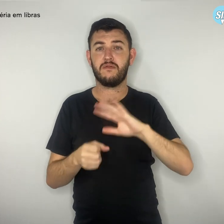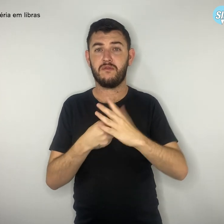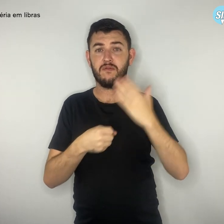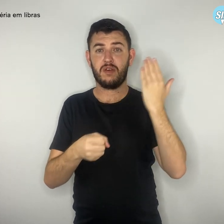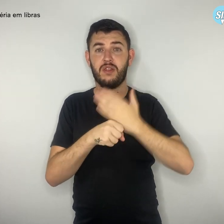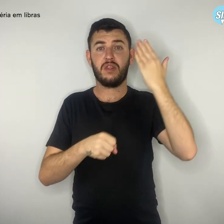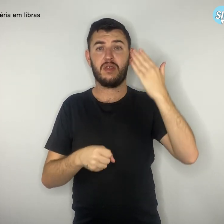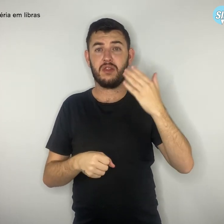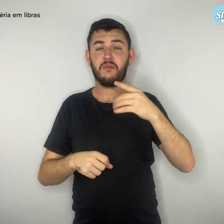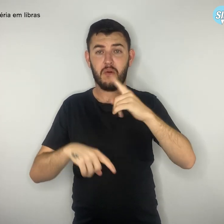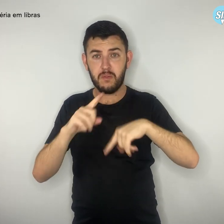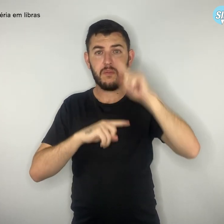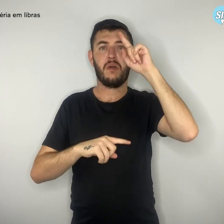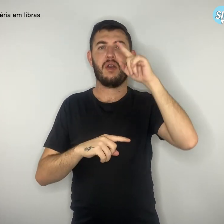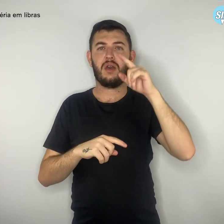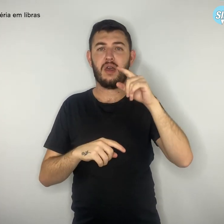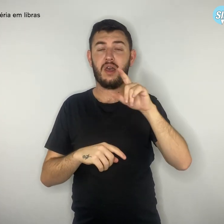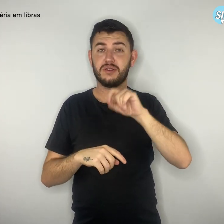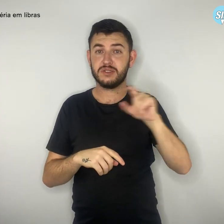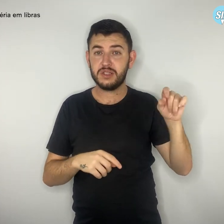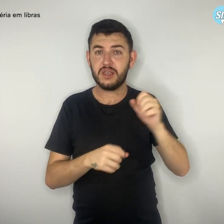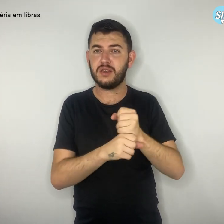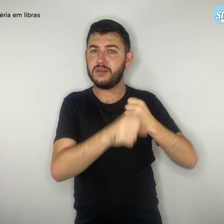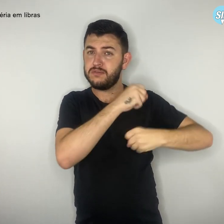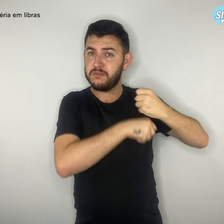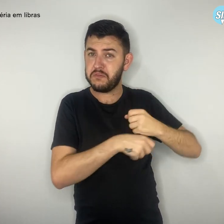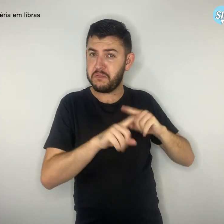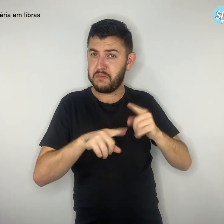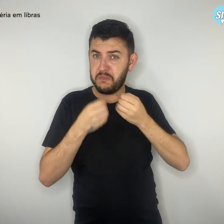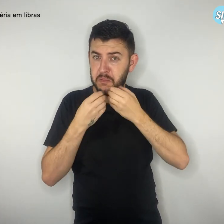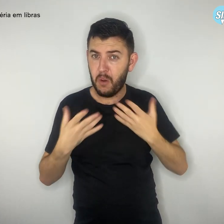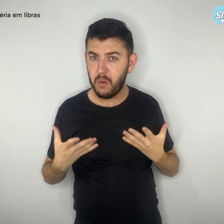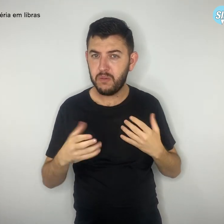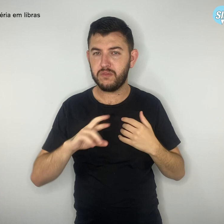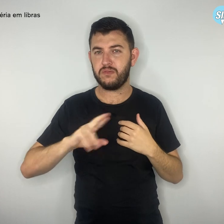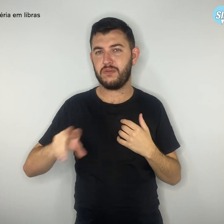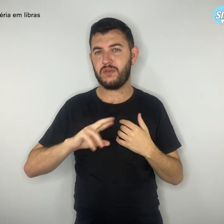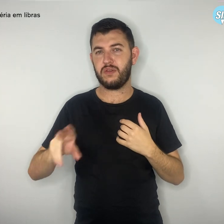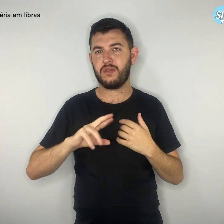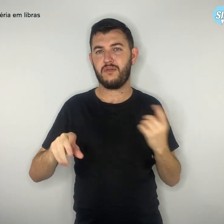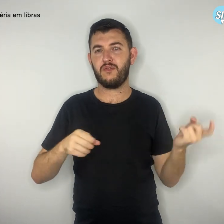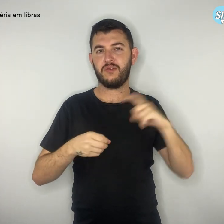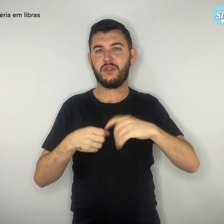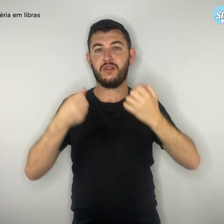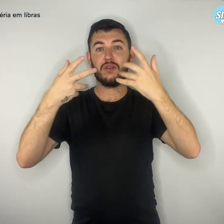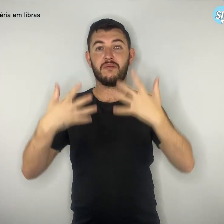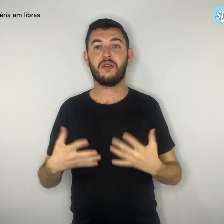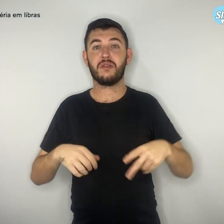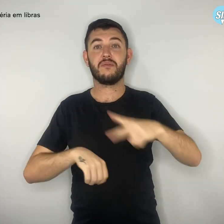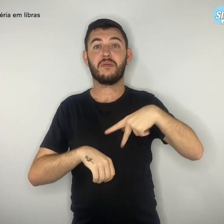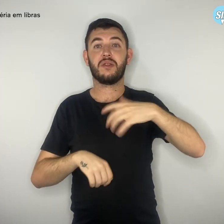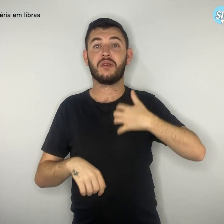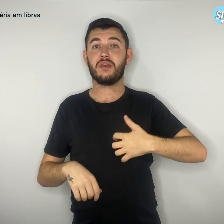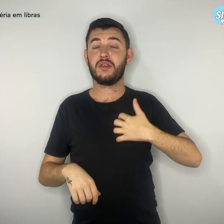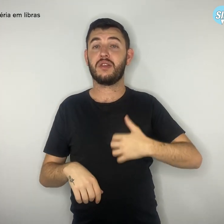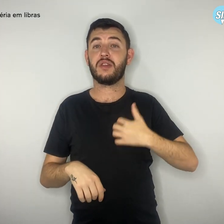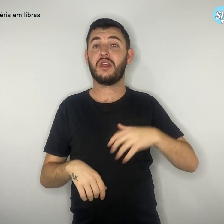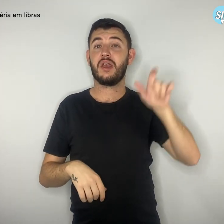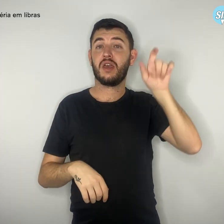do fascismo há exatos 100 anos e não deu bom. De volta à Argentina, as ideias do